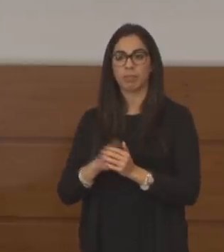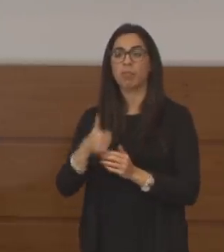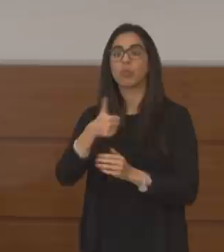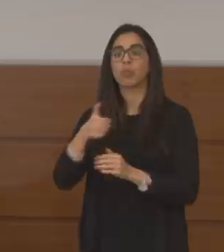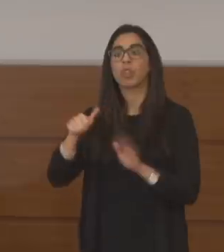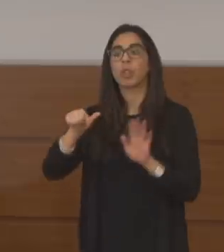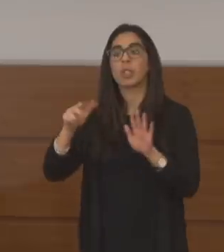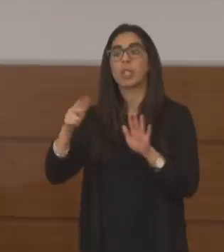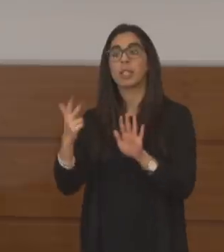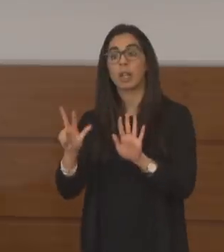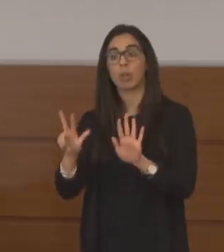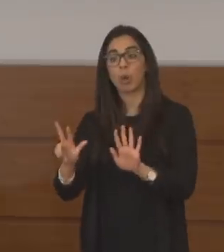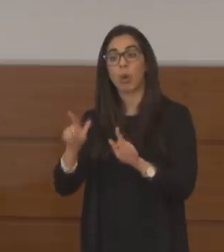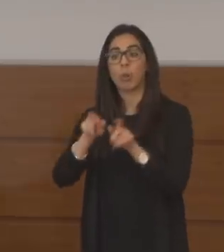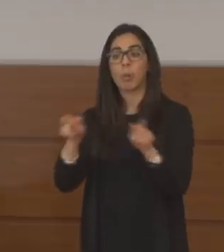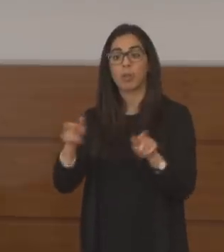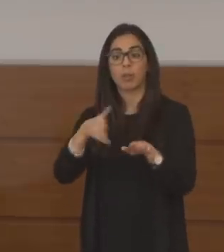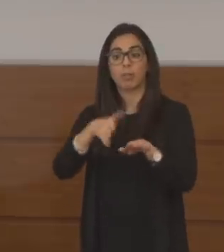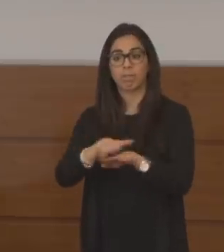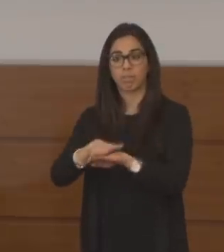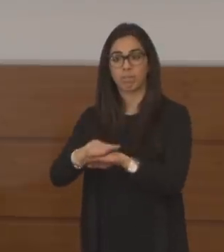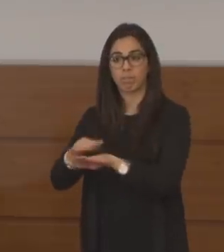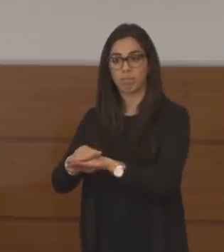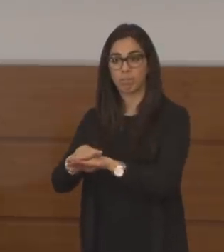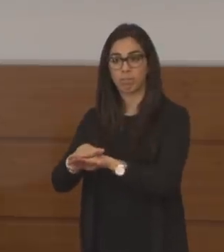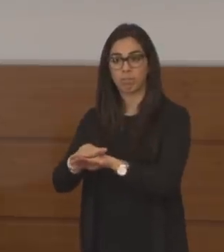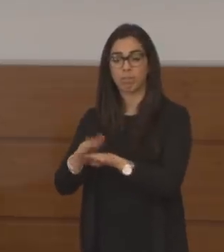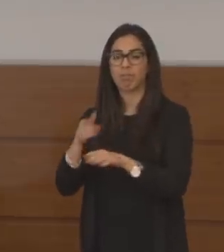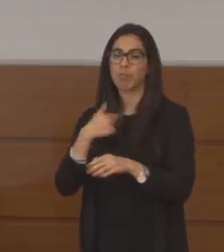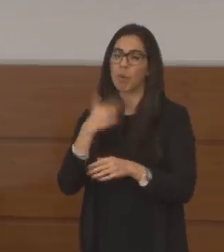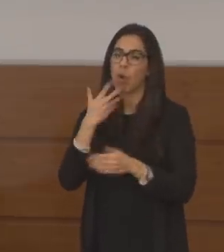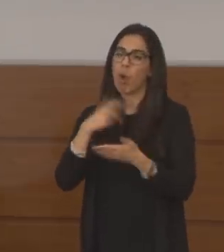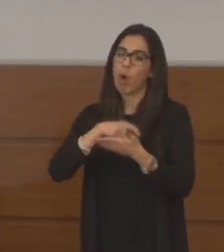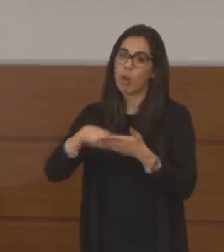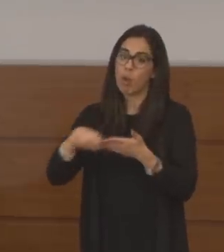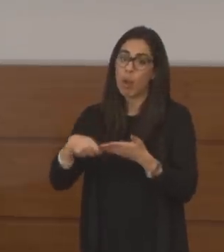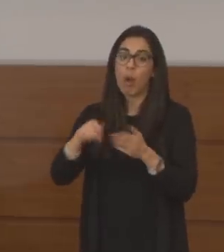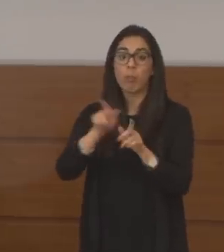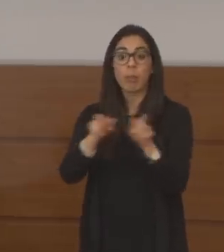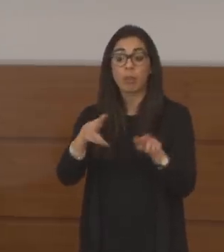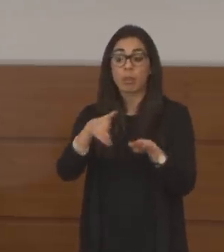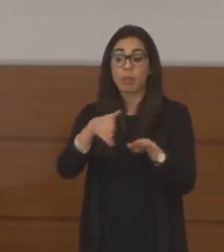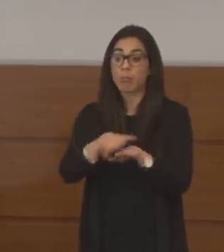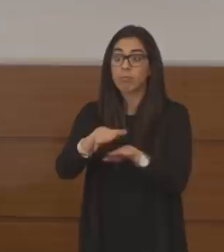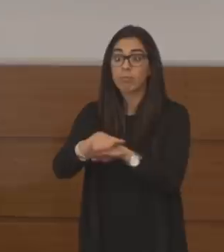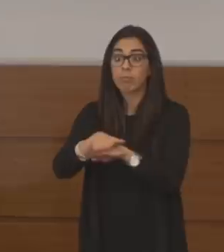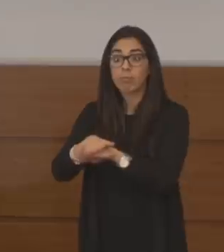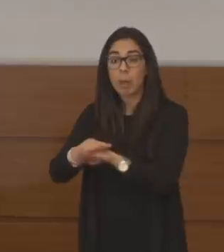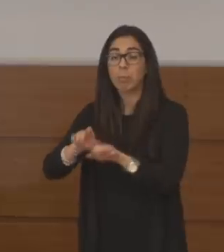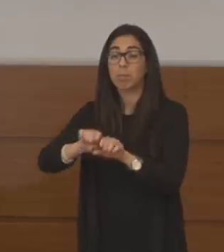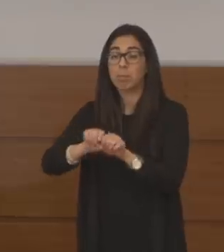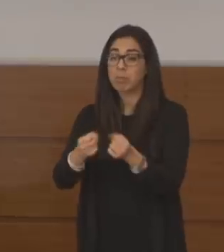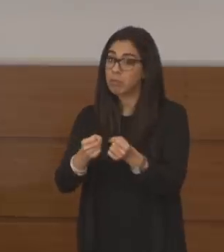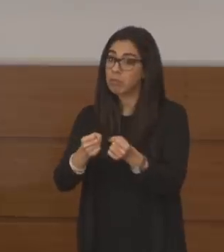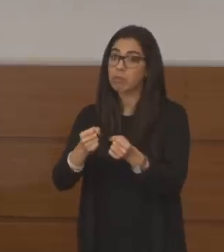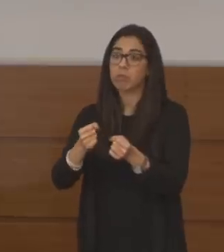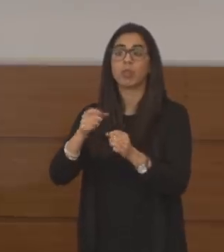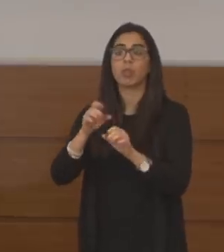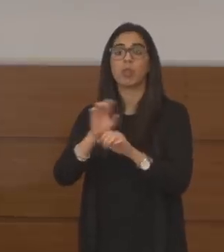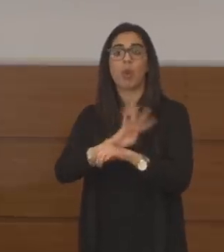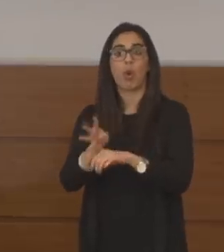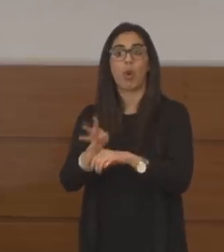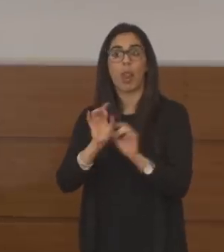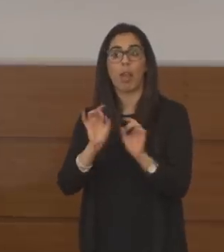decessi ci tengo a precisare che non si tratta di decessi da coronavirus sono